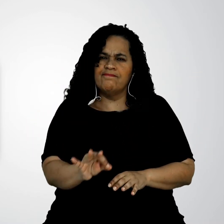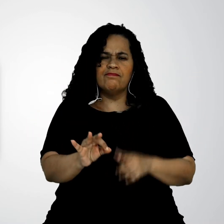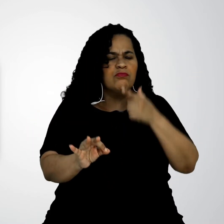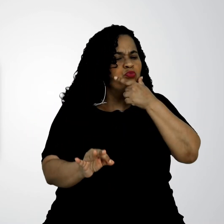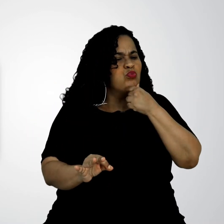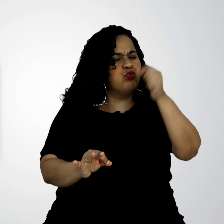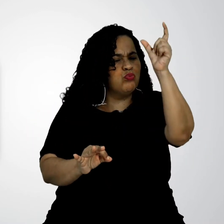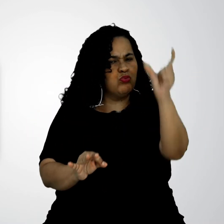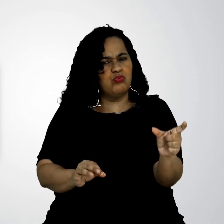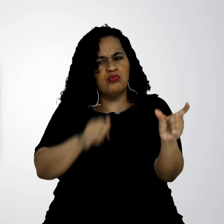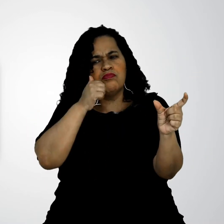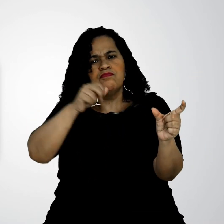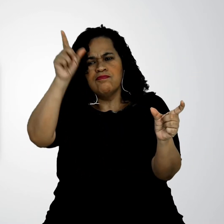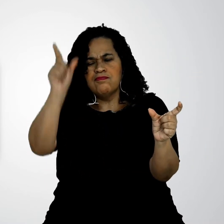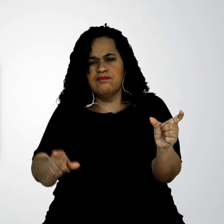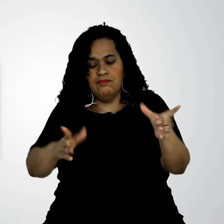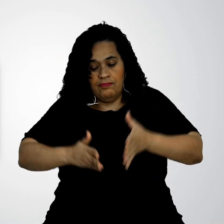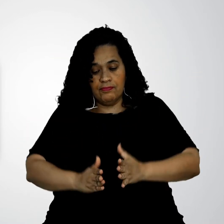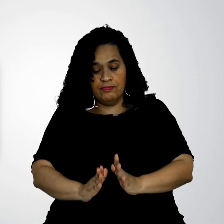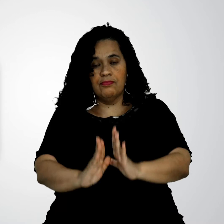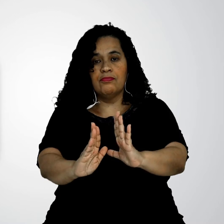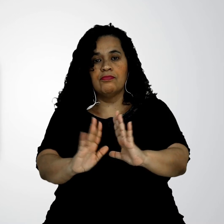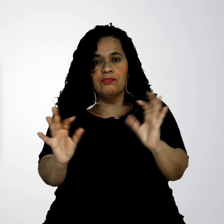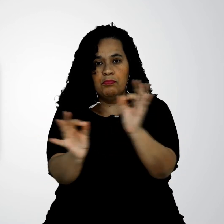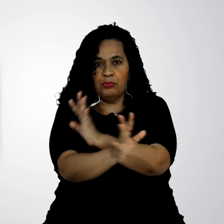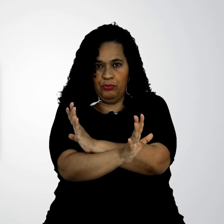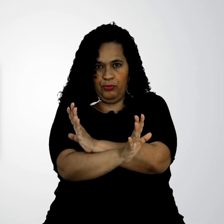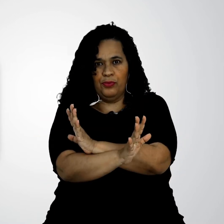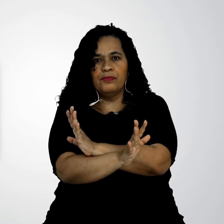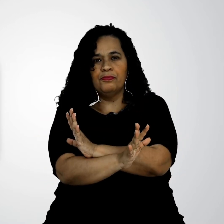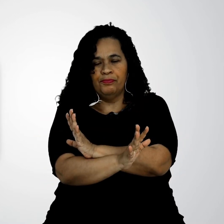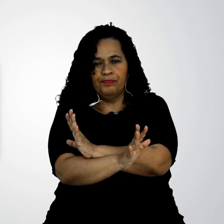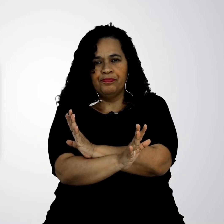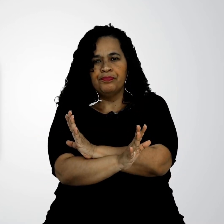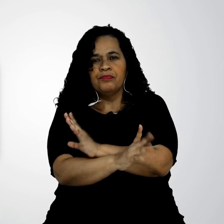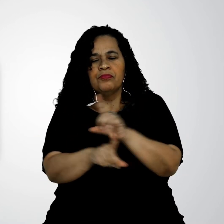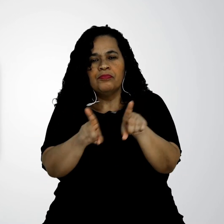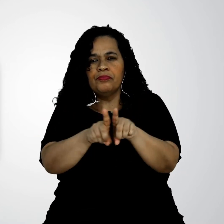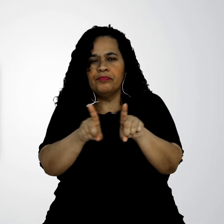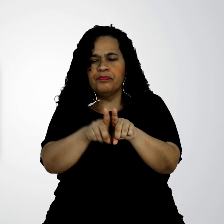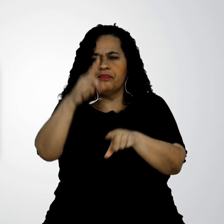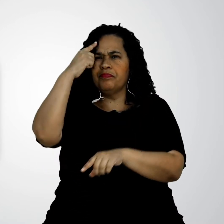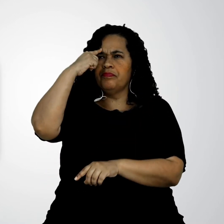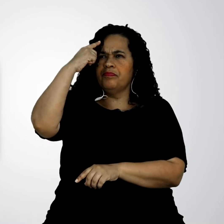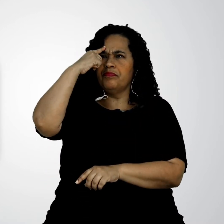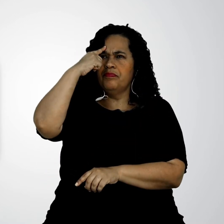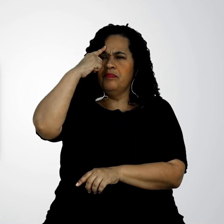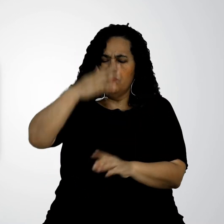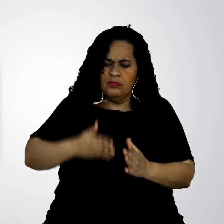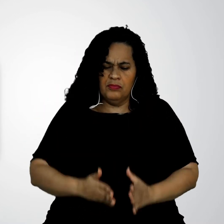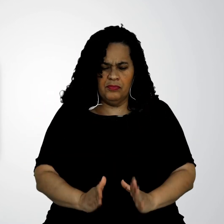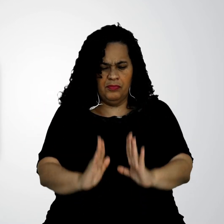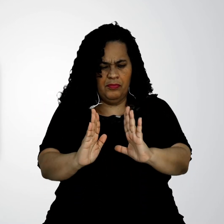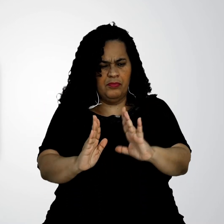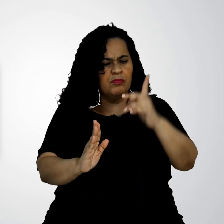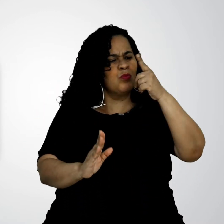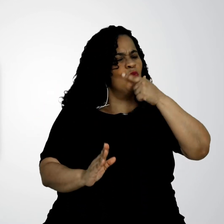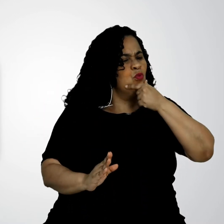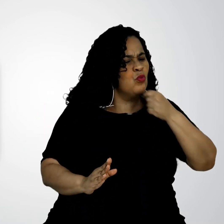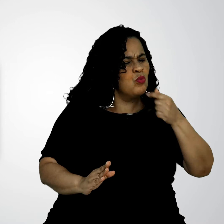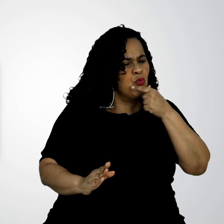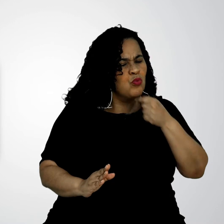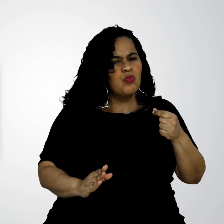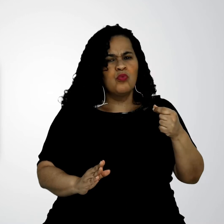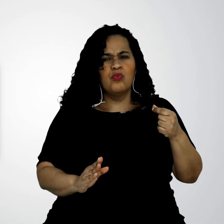macho ou fêmea, mas há ainda essa outra questão, né? Porque será que porque nasci homem tenho que ter atração por mulher,